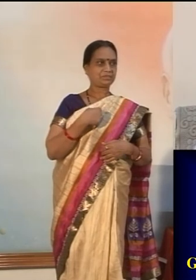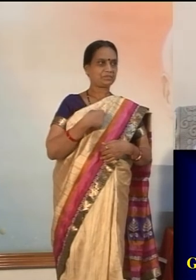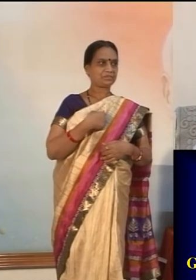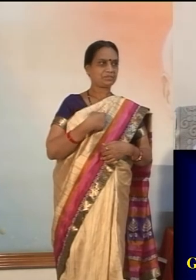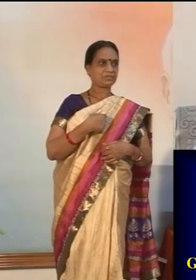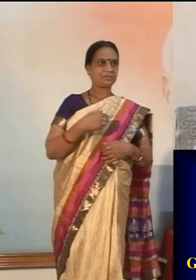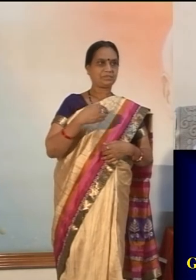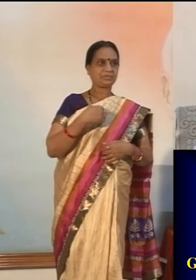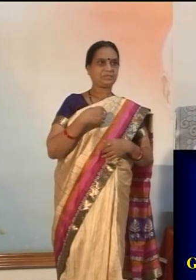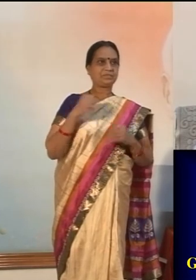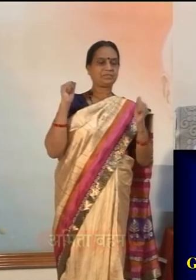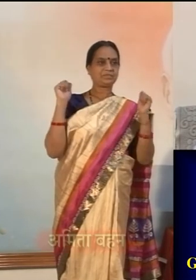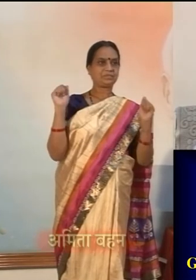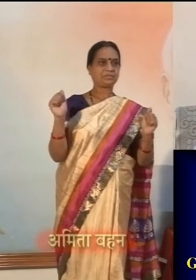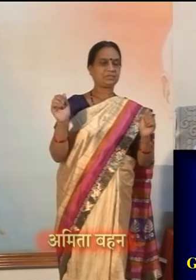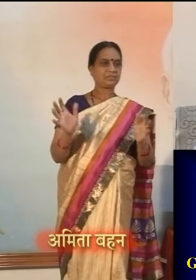हिम्मत रखेंगे,